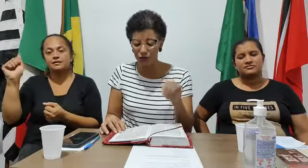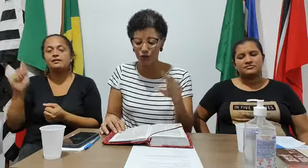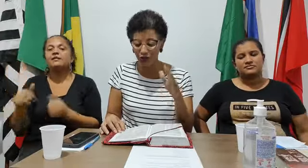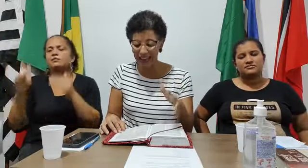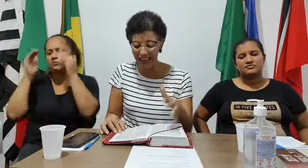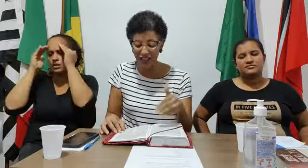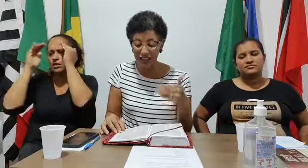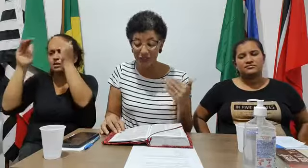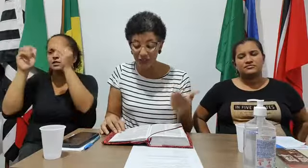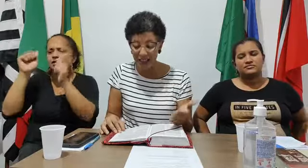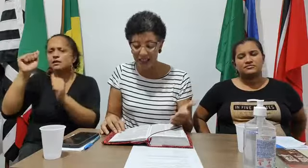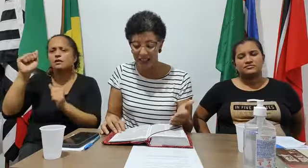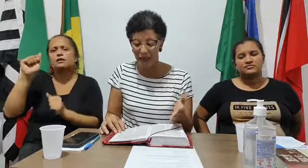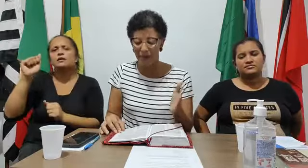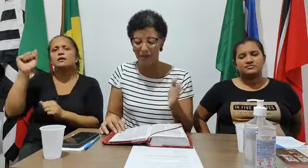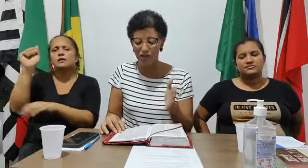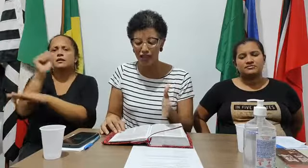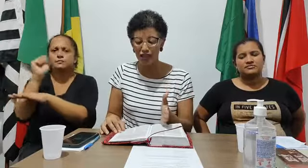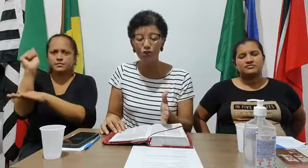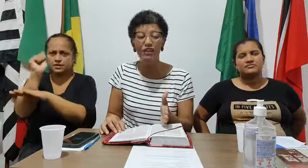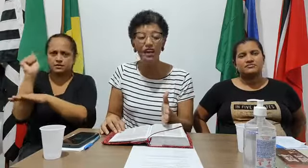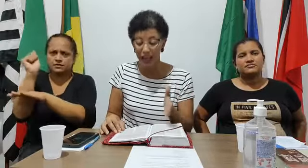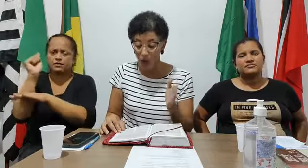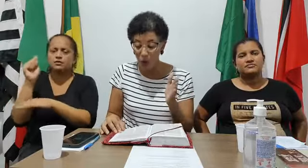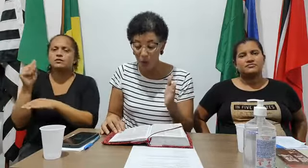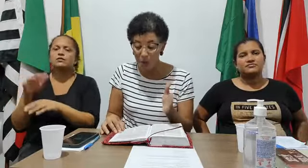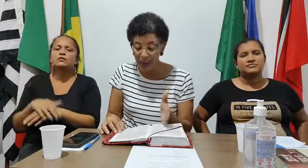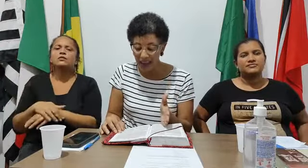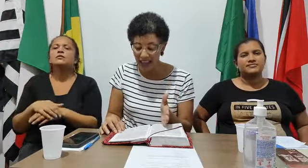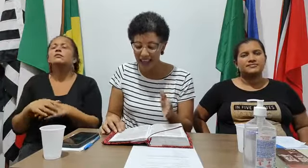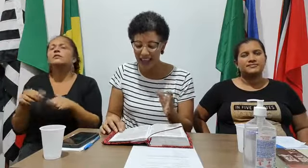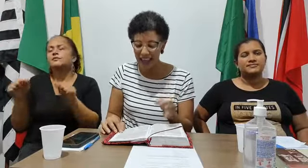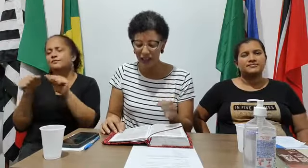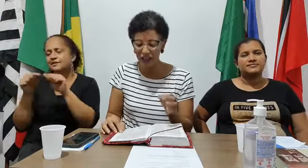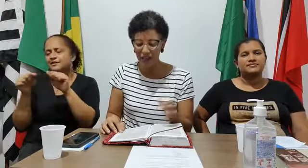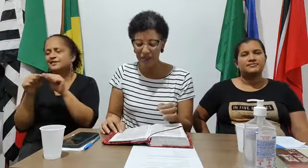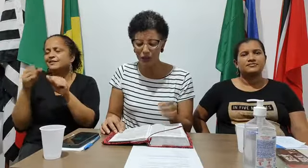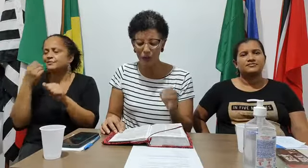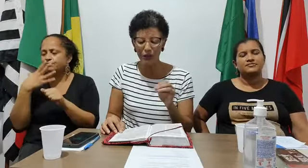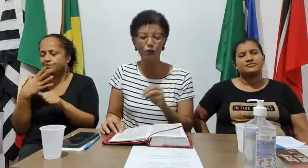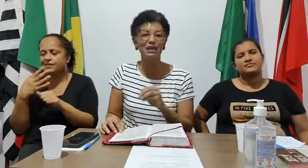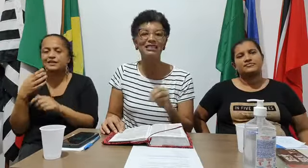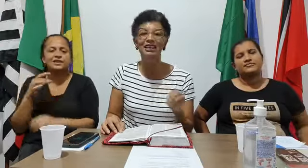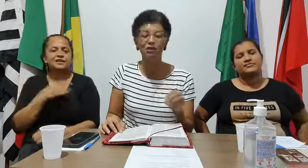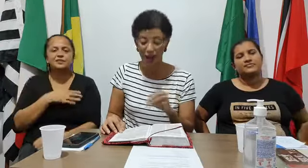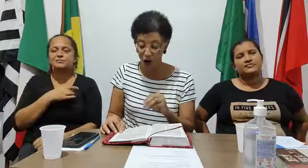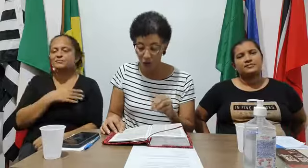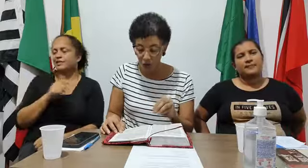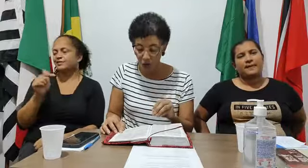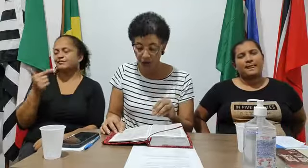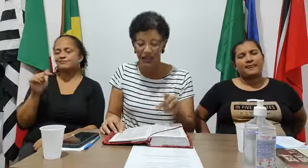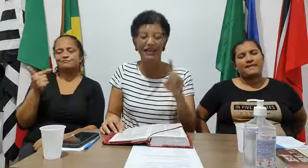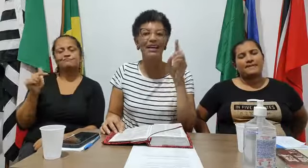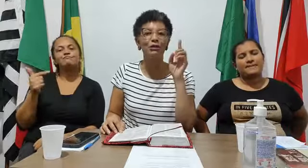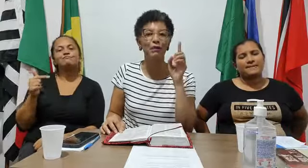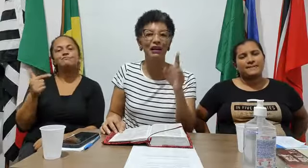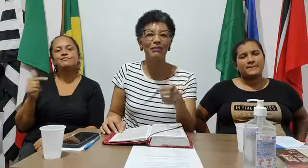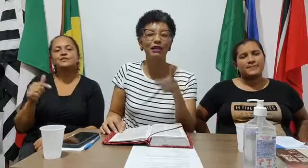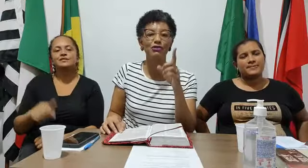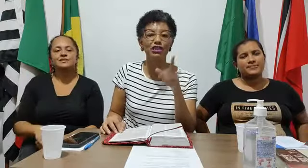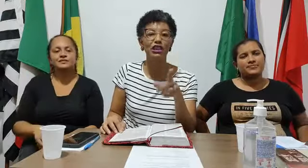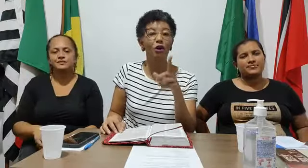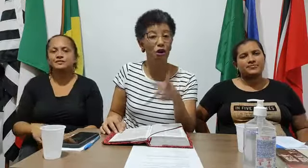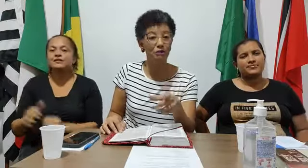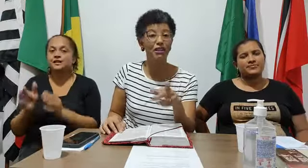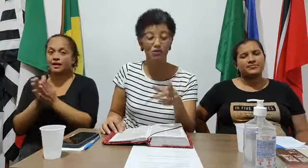vós tornasses filhas, praticando o quê? O bem e não temendo perturbação alguma. E aí vai uma palavra